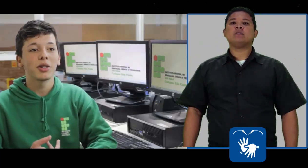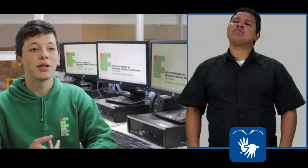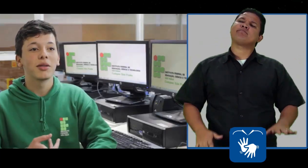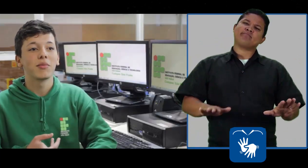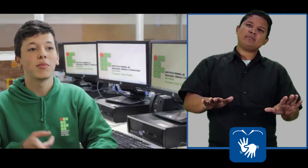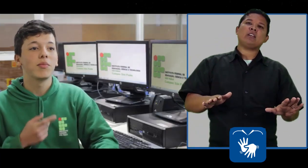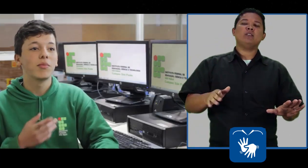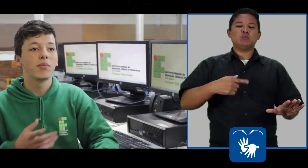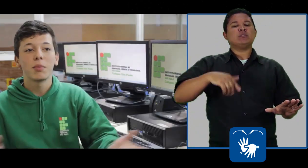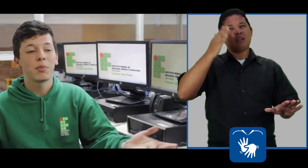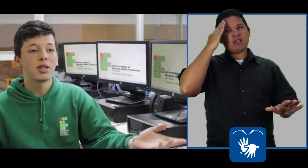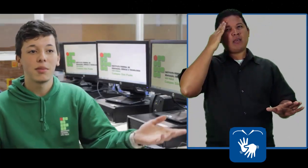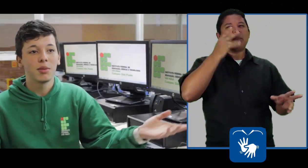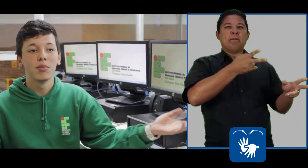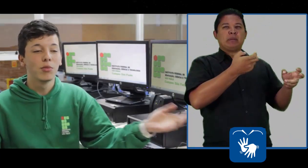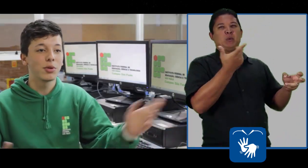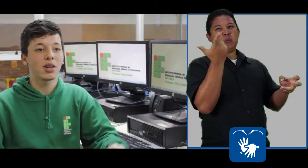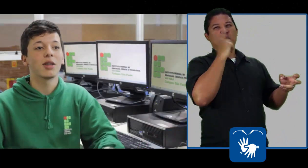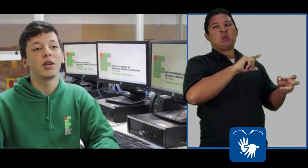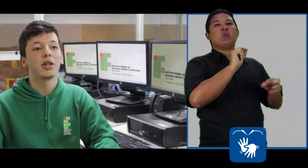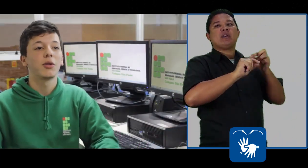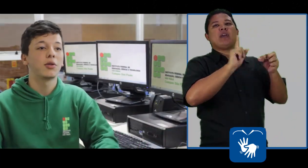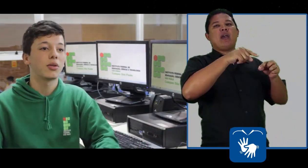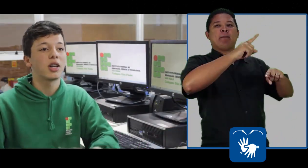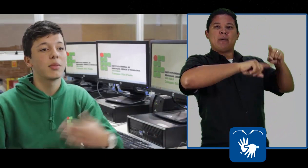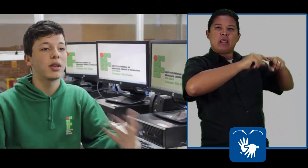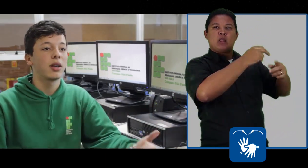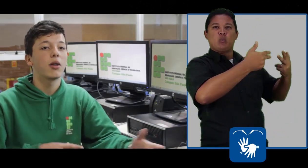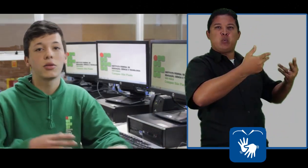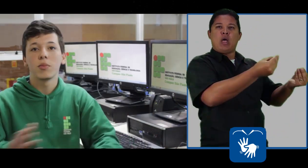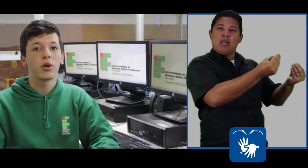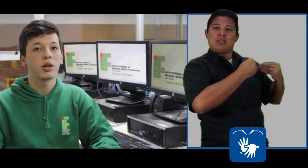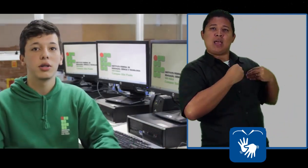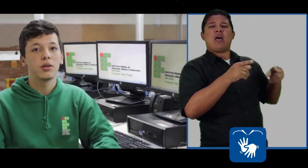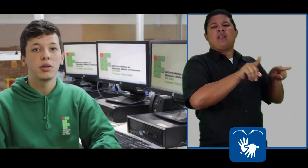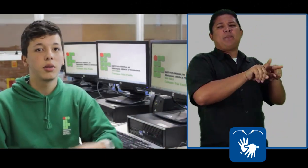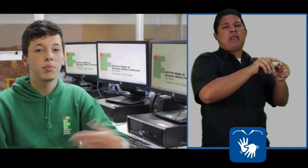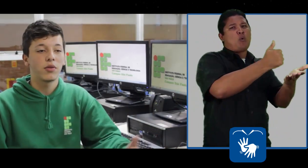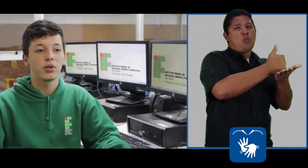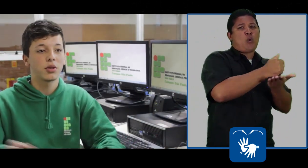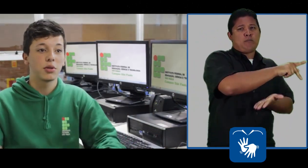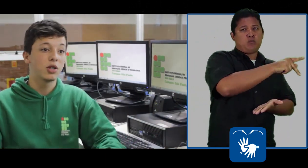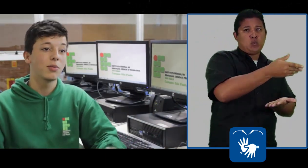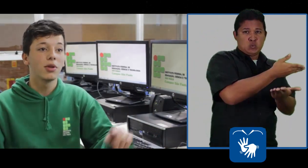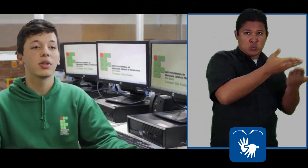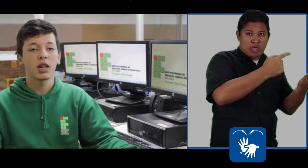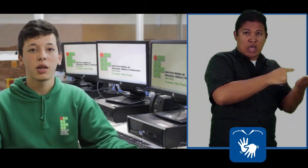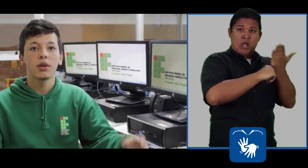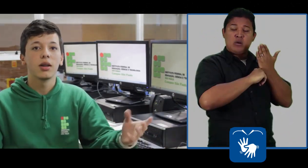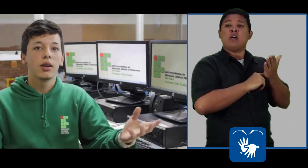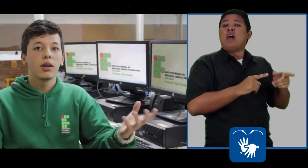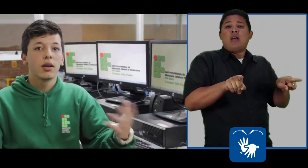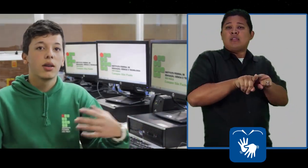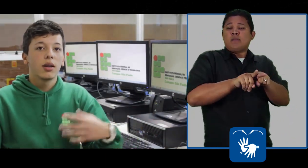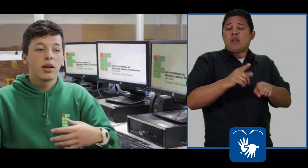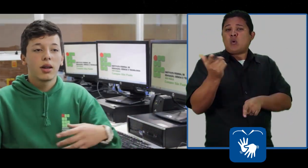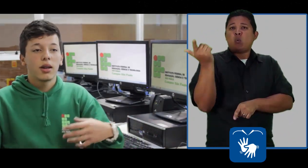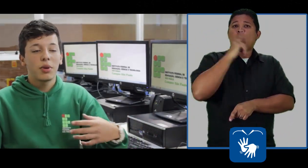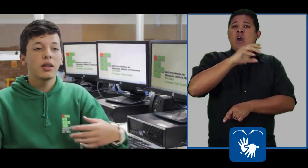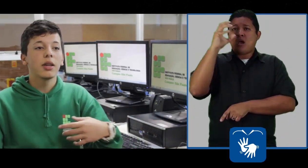que dá para perceber muito claramente que o Instituto dá de material, de suporte, de professores do tipo, você acaba aprendendo